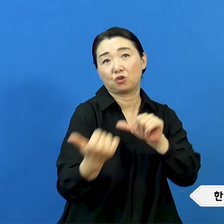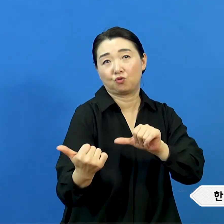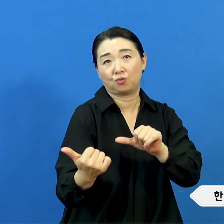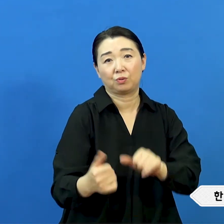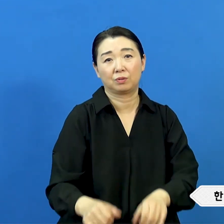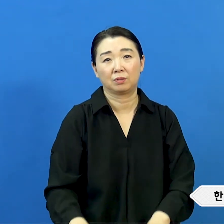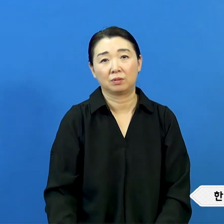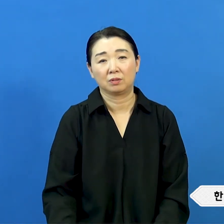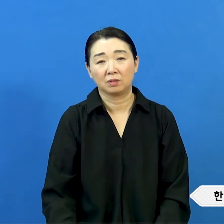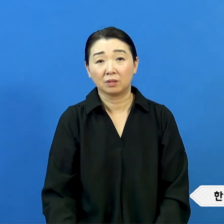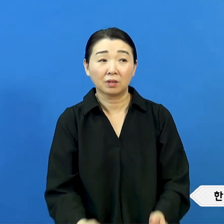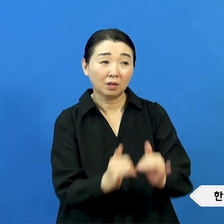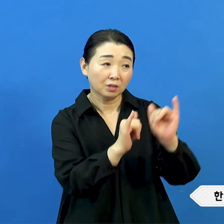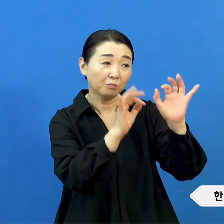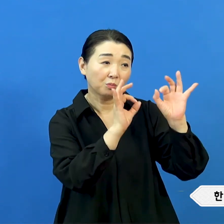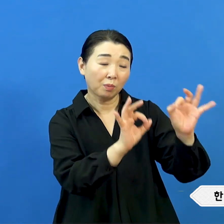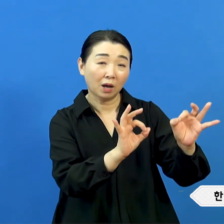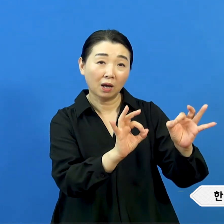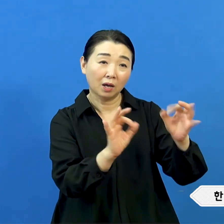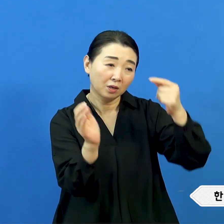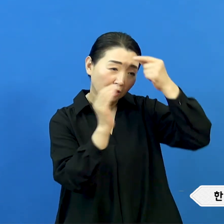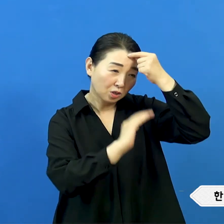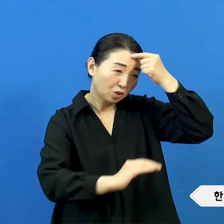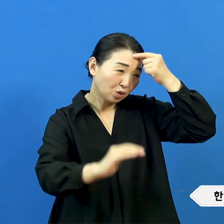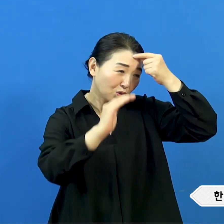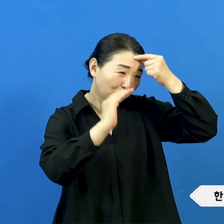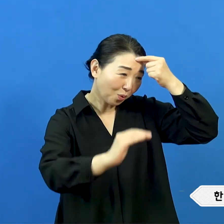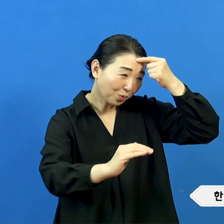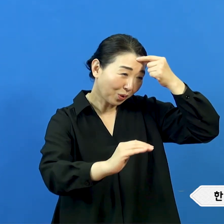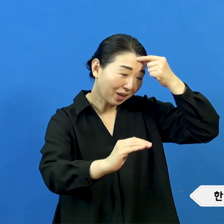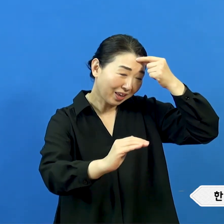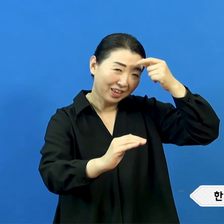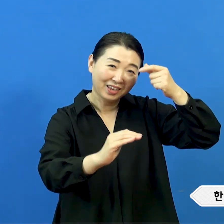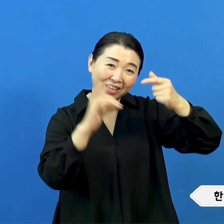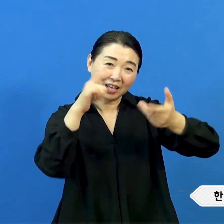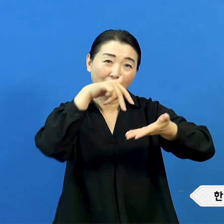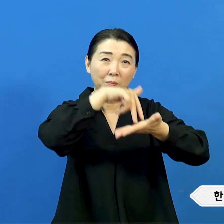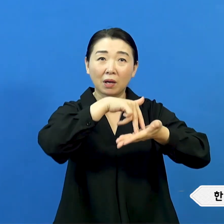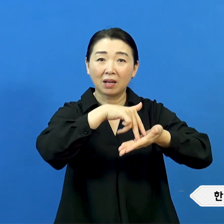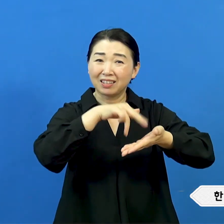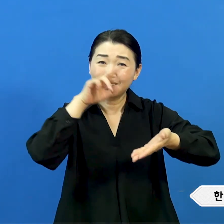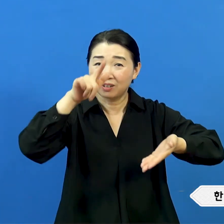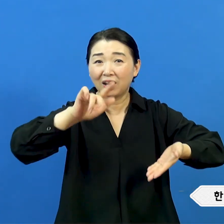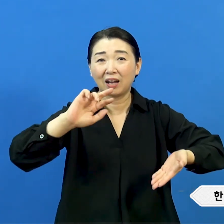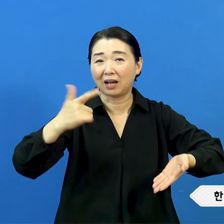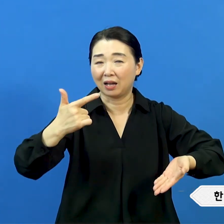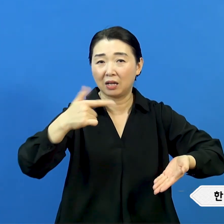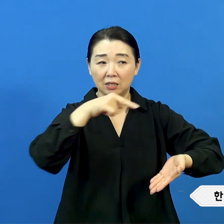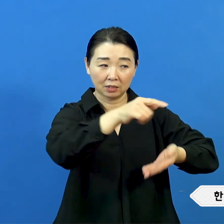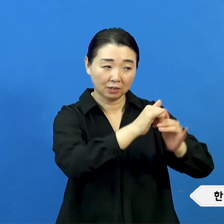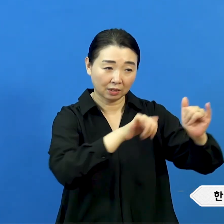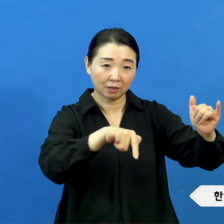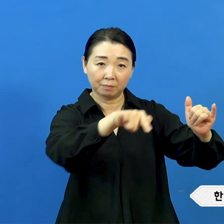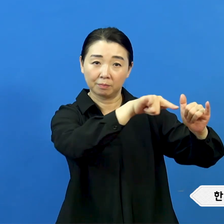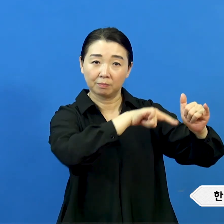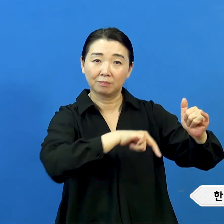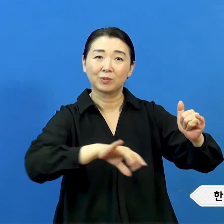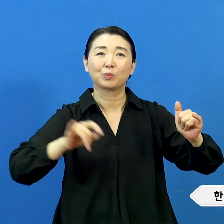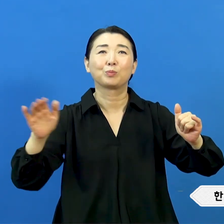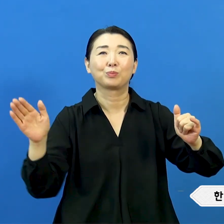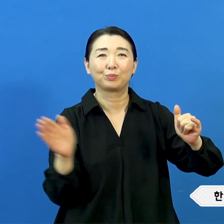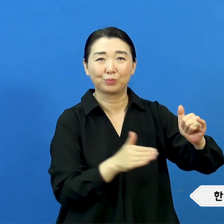그래서 그런 사람들 보면 성도의 견인 교리가 틀렸다 그럴 것입니까? 아니죠. 그 사람들이